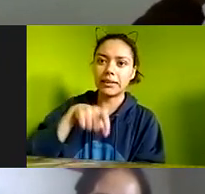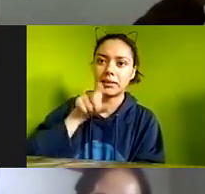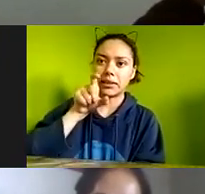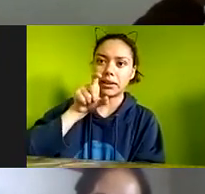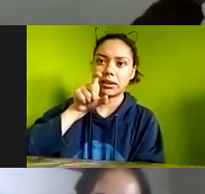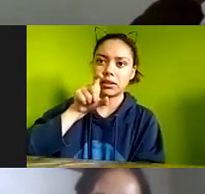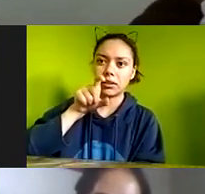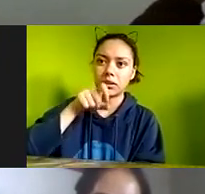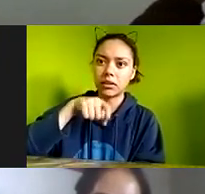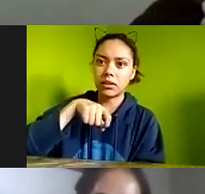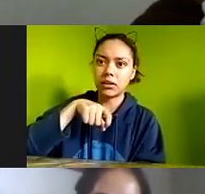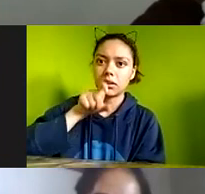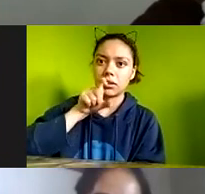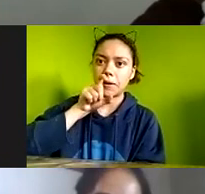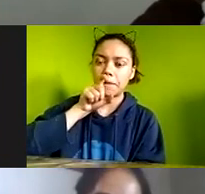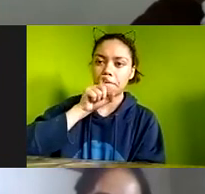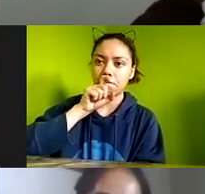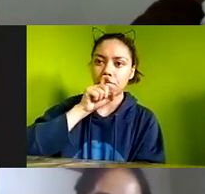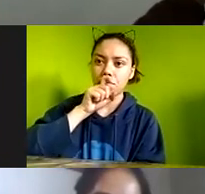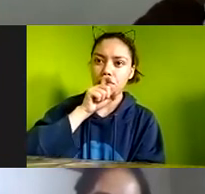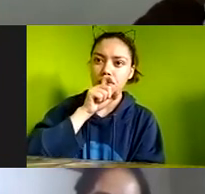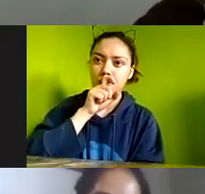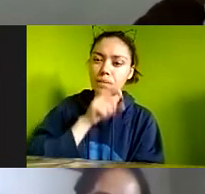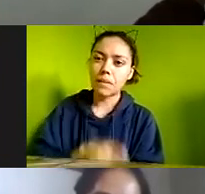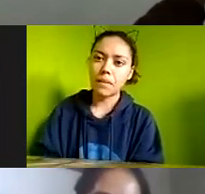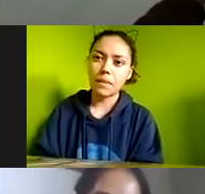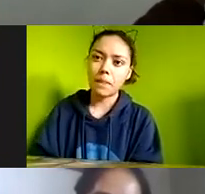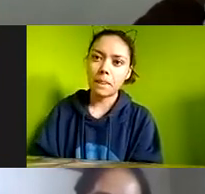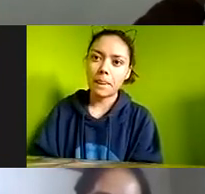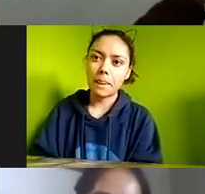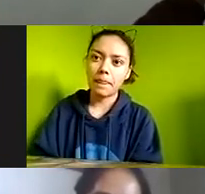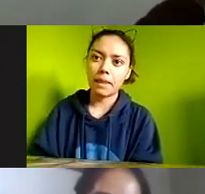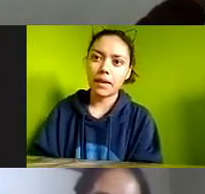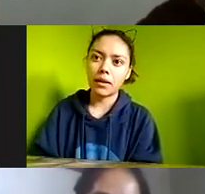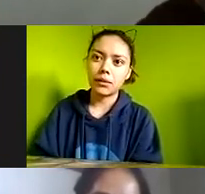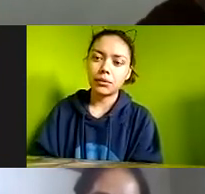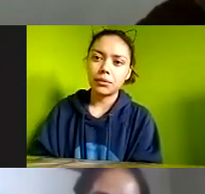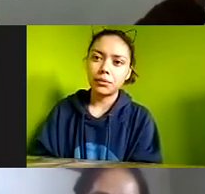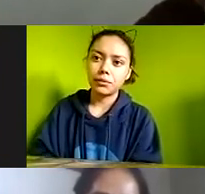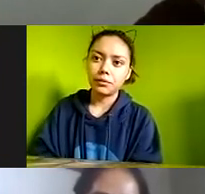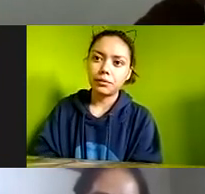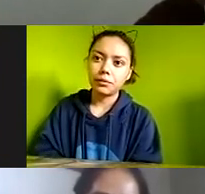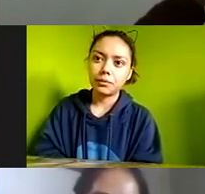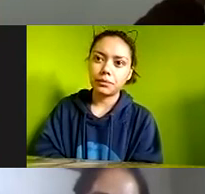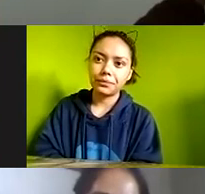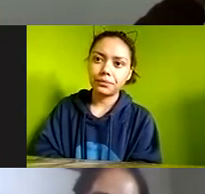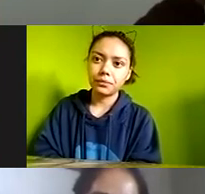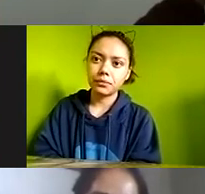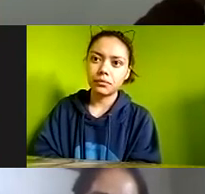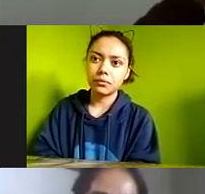lo debemos de hacer así. Pero no te preocupes, cuando venga Alicia en la siguiente clase le podemos preguntar, pero ¿qué crees? Los sordos